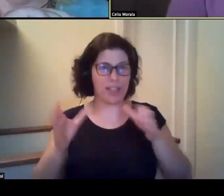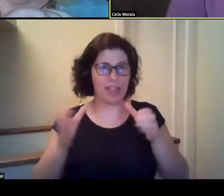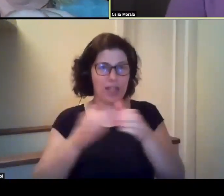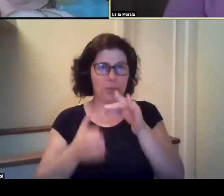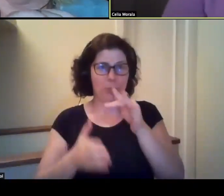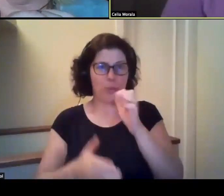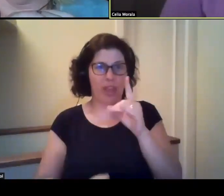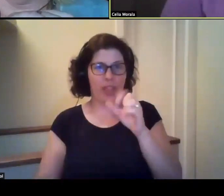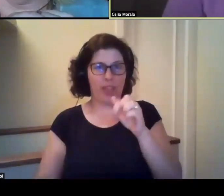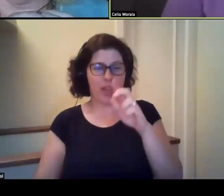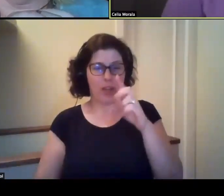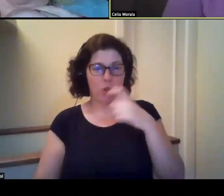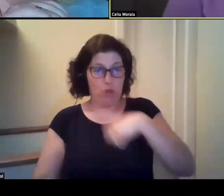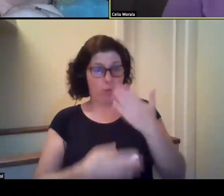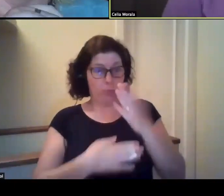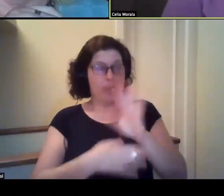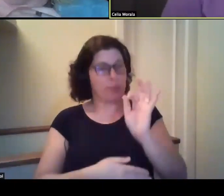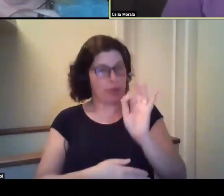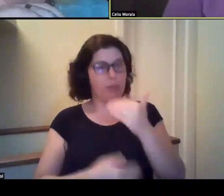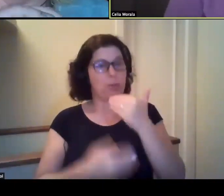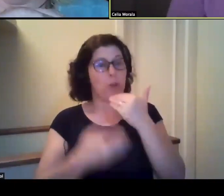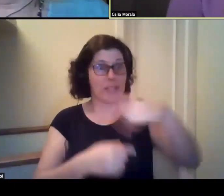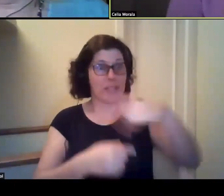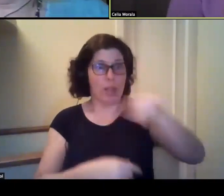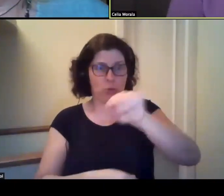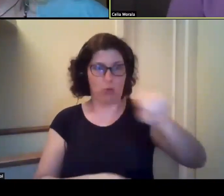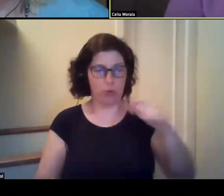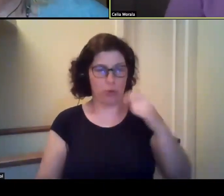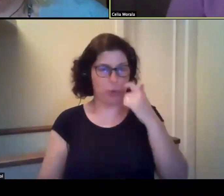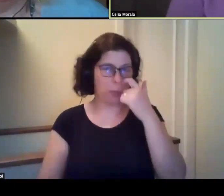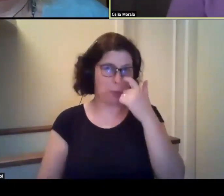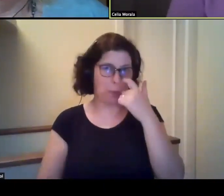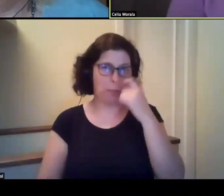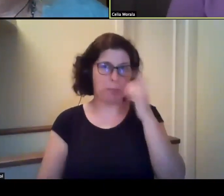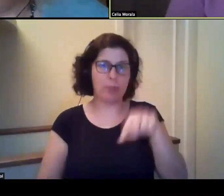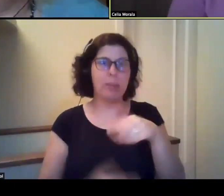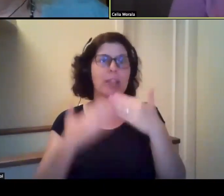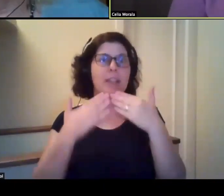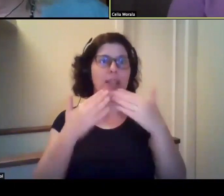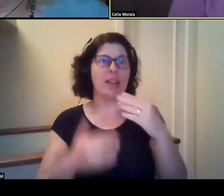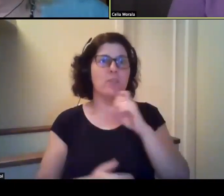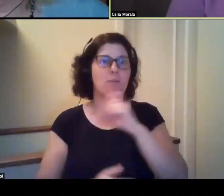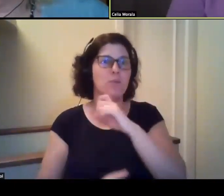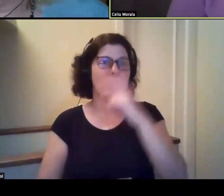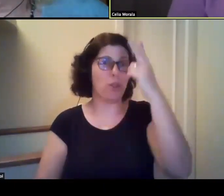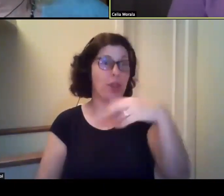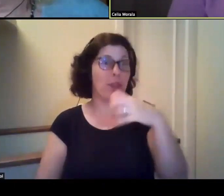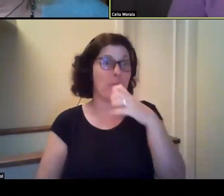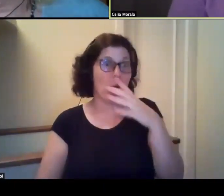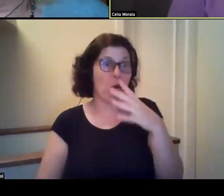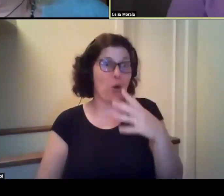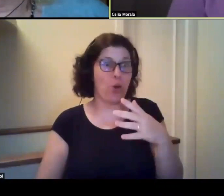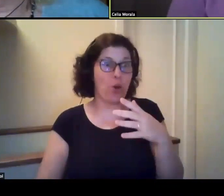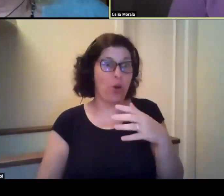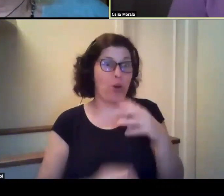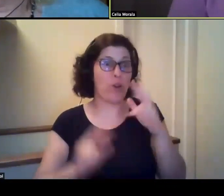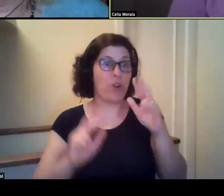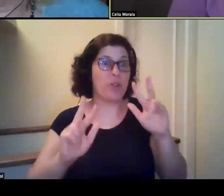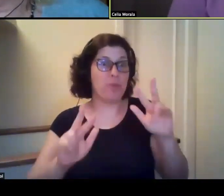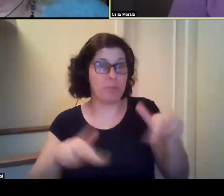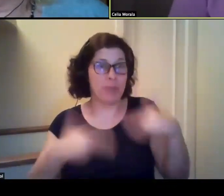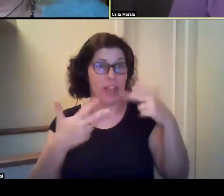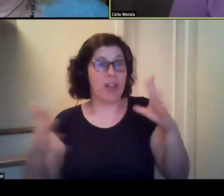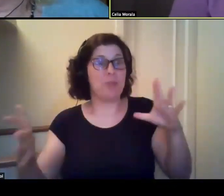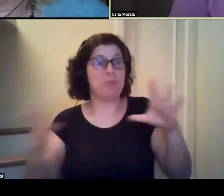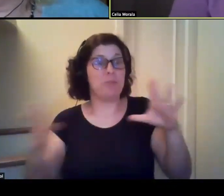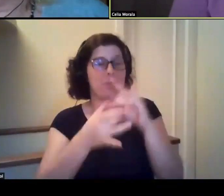yo esté aquí, de verdad, gracias a vosotros y sobre todo también a Fundación 11 por permitirnos esta alianza que creo que puede ser muy